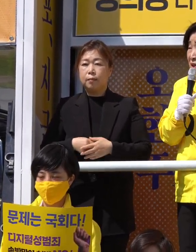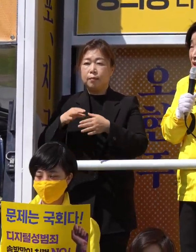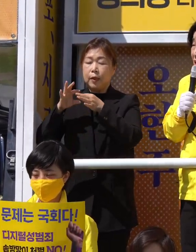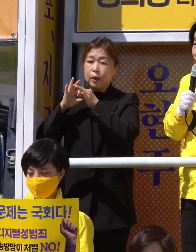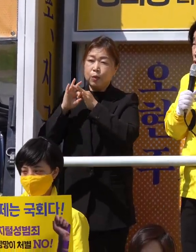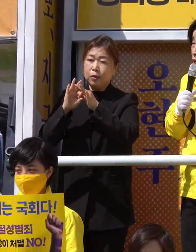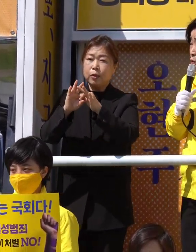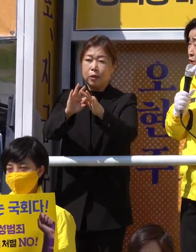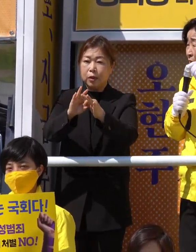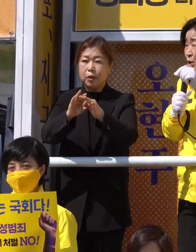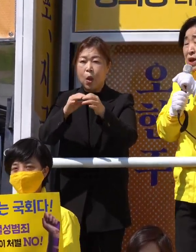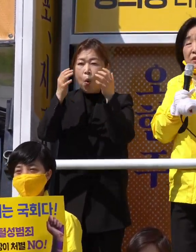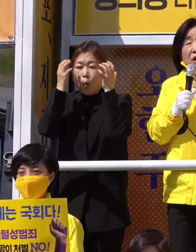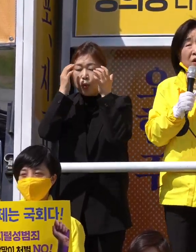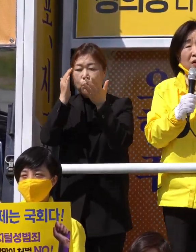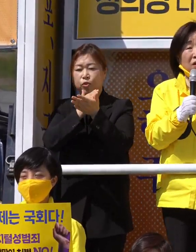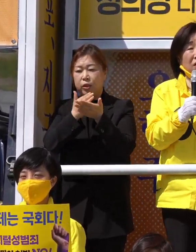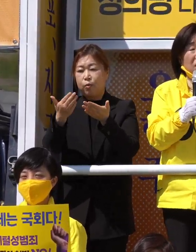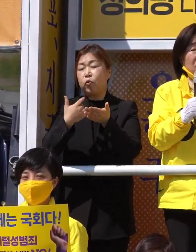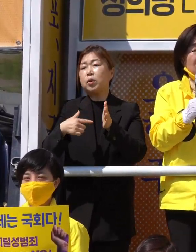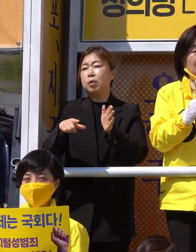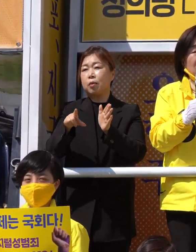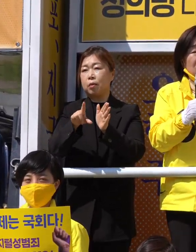지속적인 고통분담을 위해서